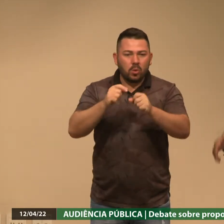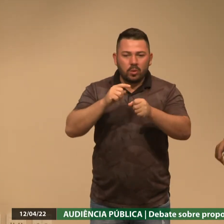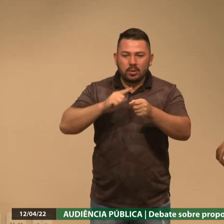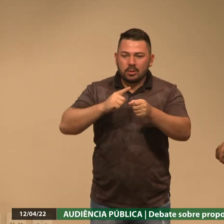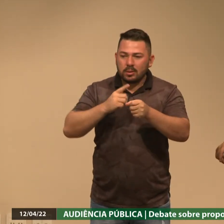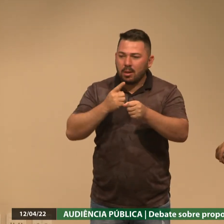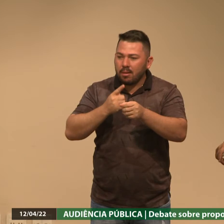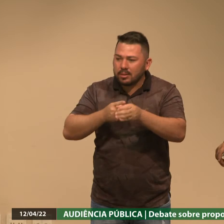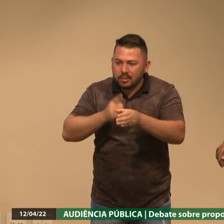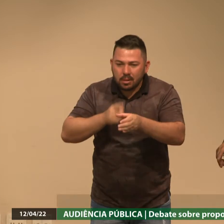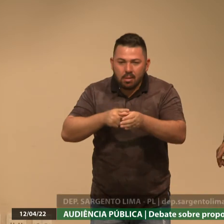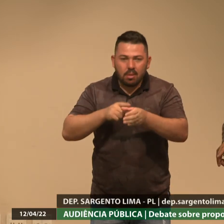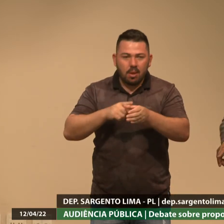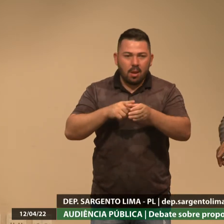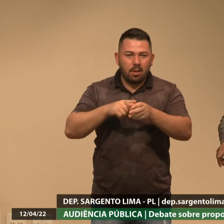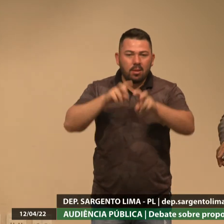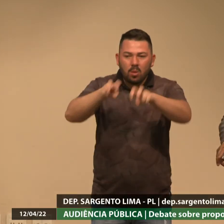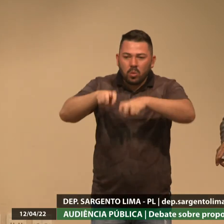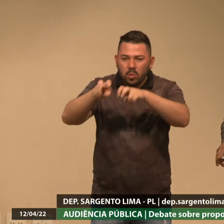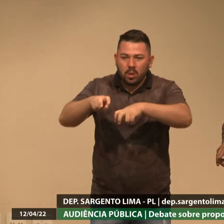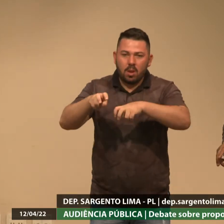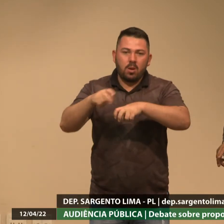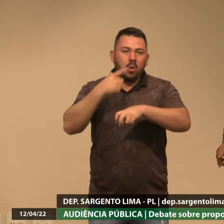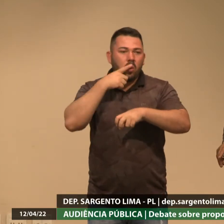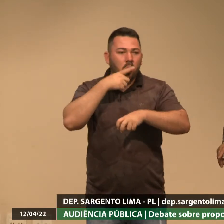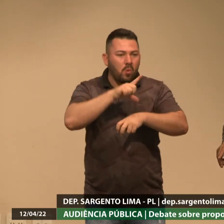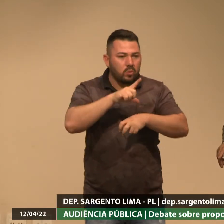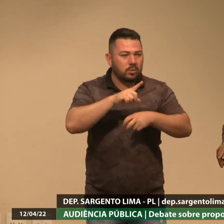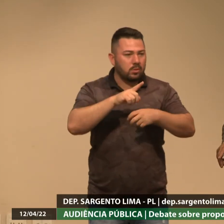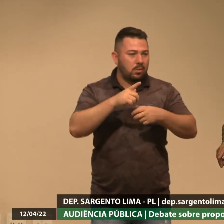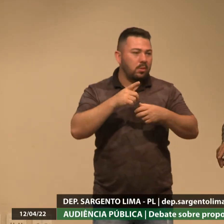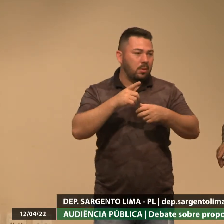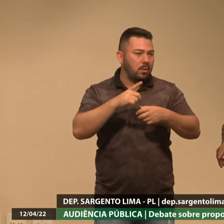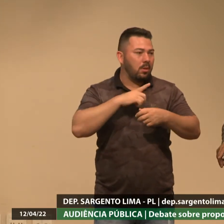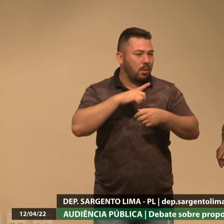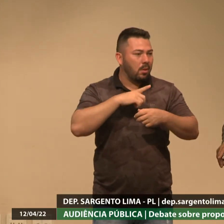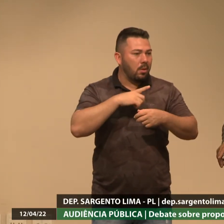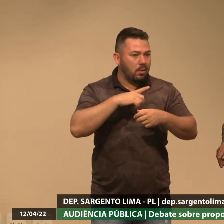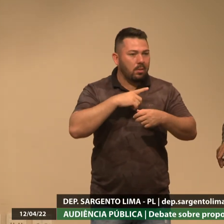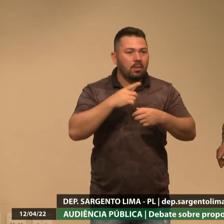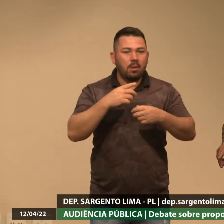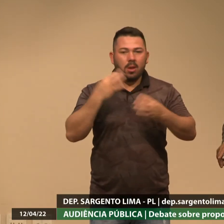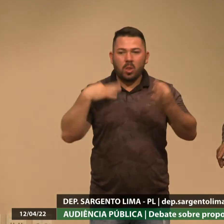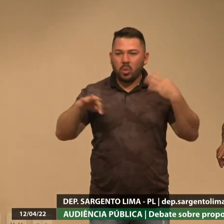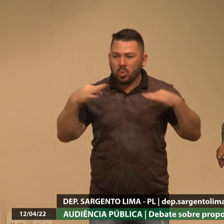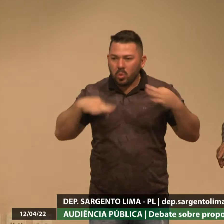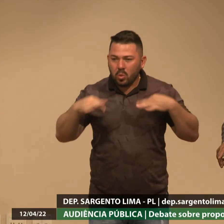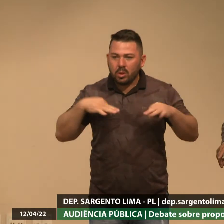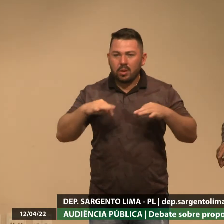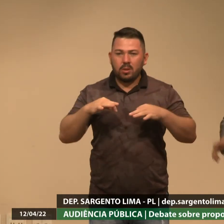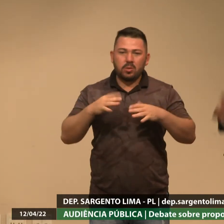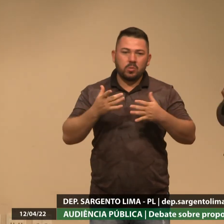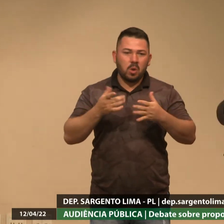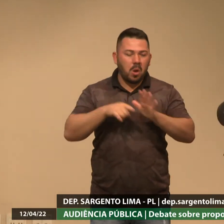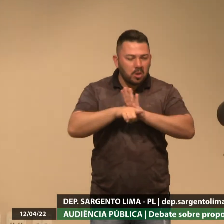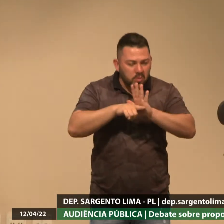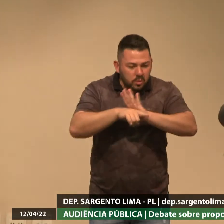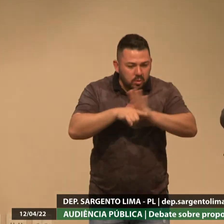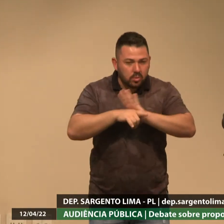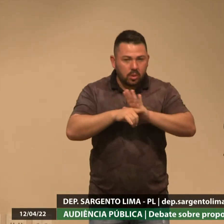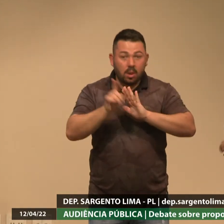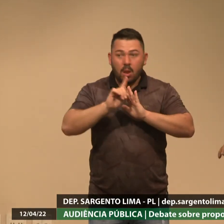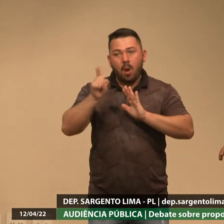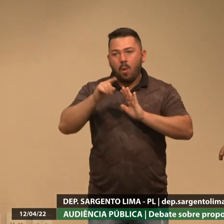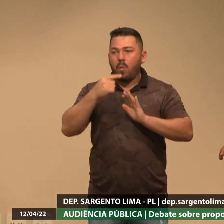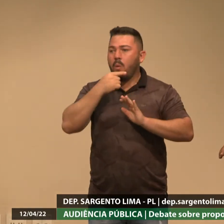aquelas cidades que são interioranas possam competir de igual para igual como a cidade litorânea na hora de explorar o turismo não o